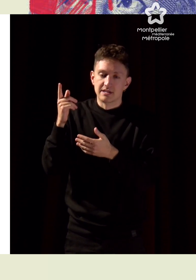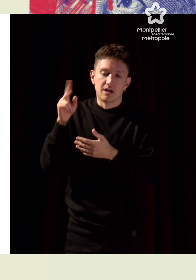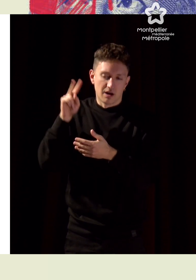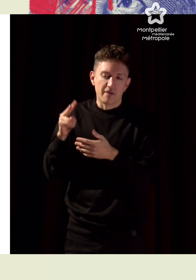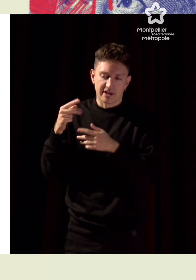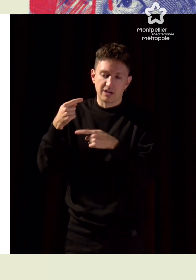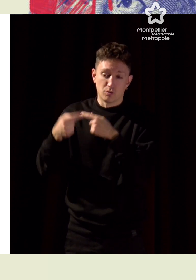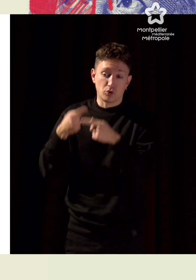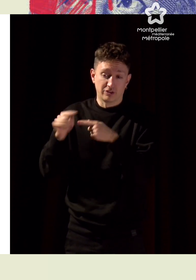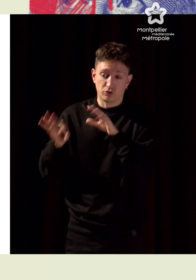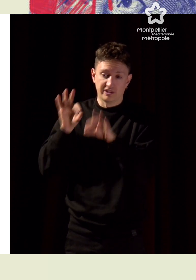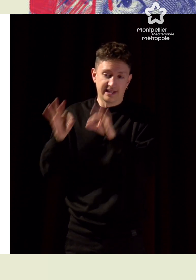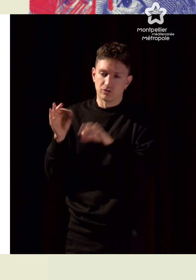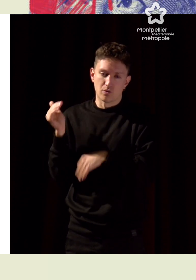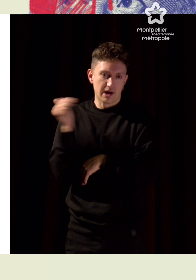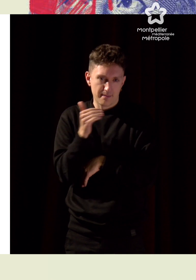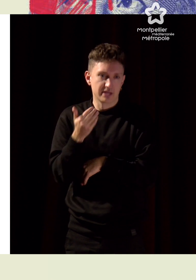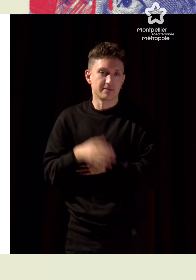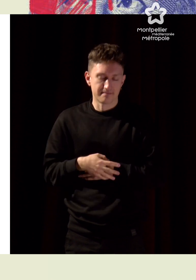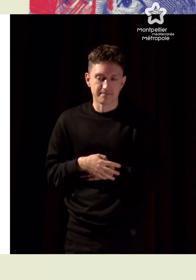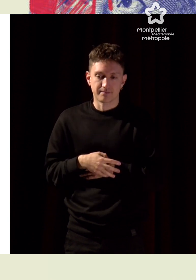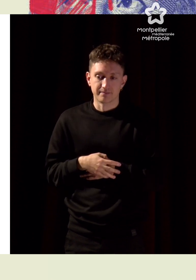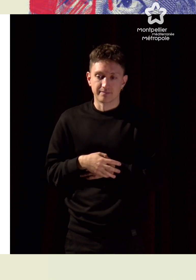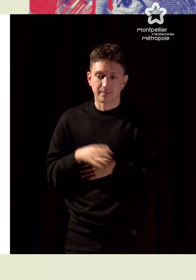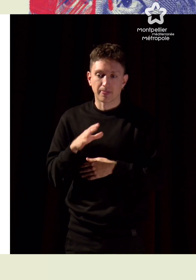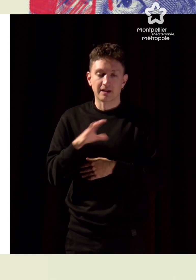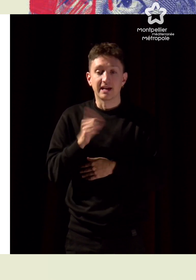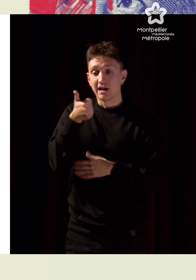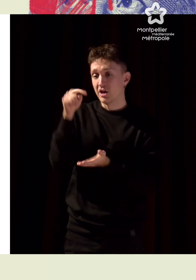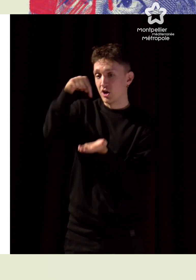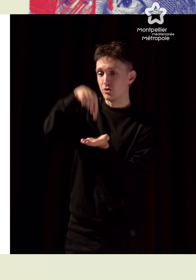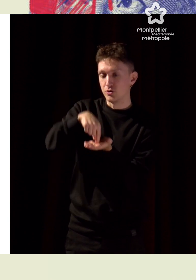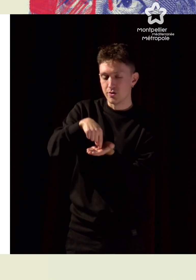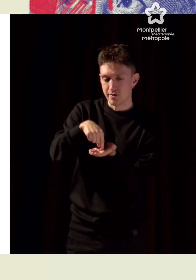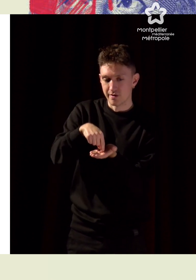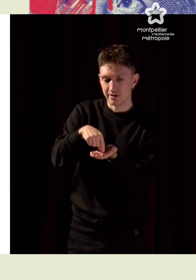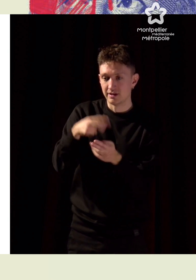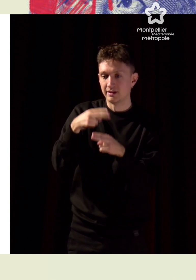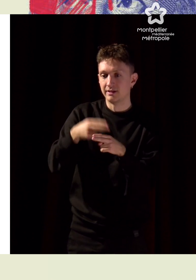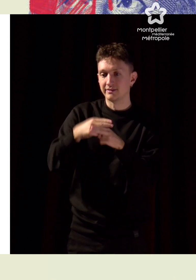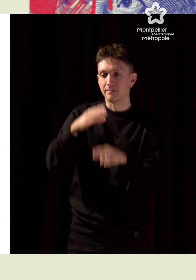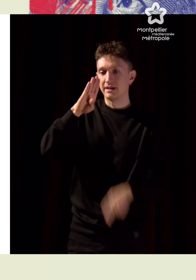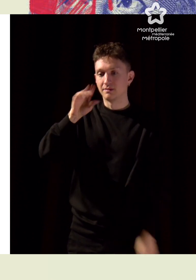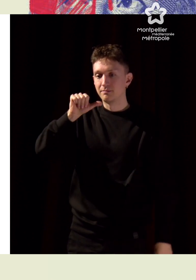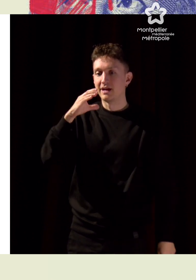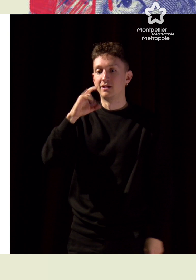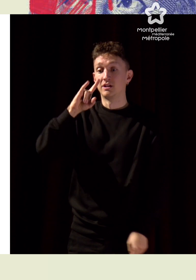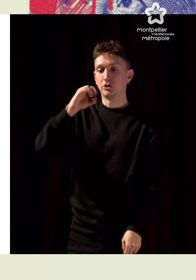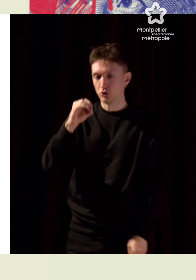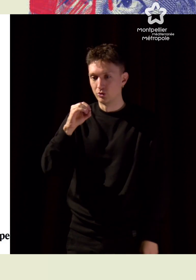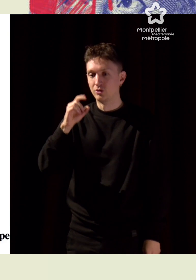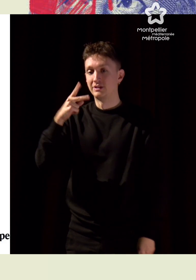très rapide. Ça a été trouvé dans un site qui s'appelle le site de Bachokiro en Bulgarie.